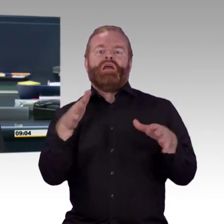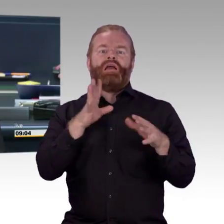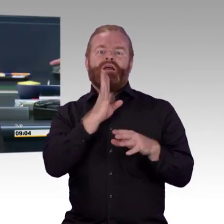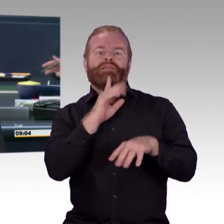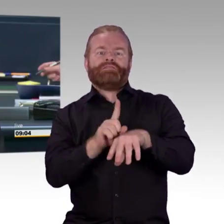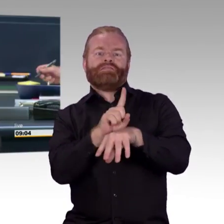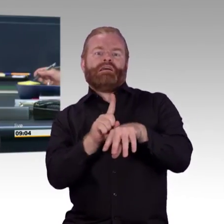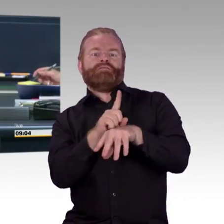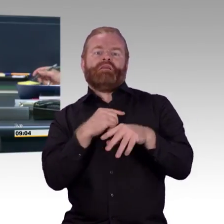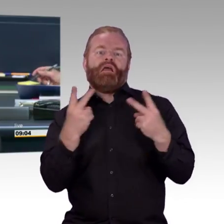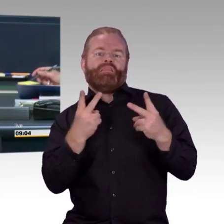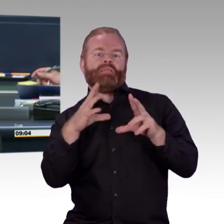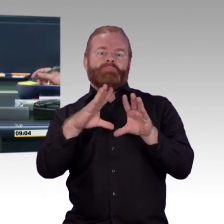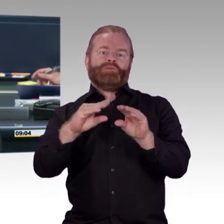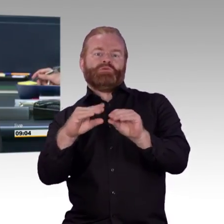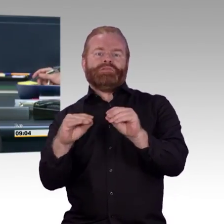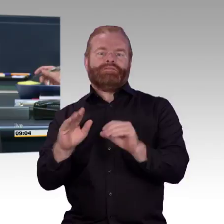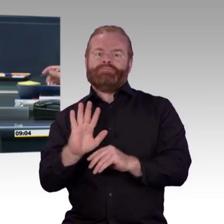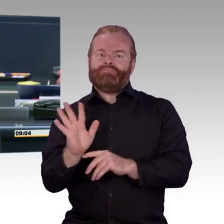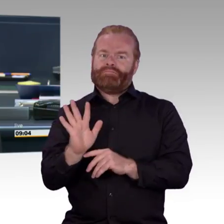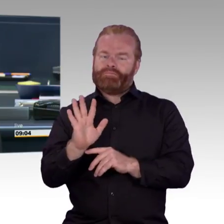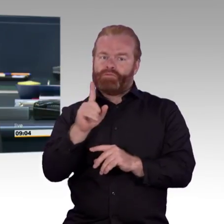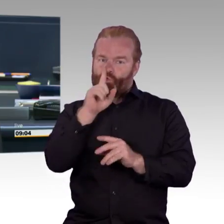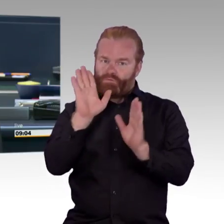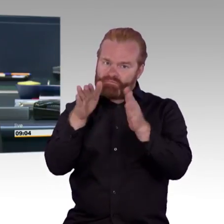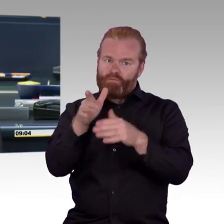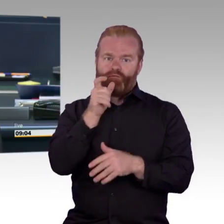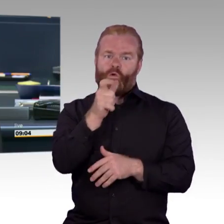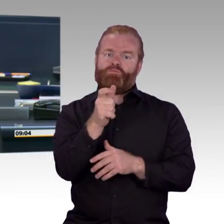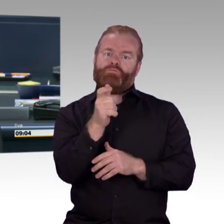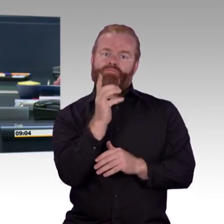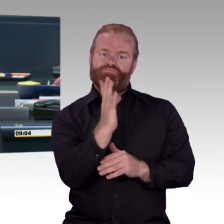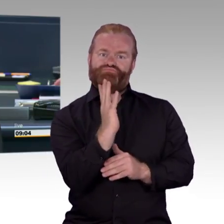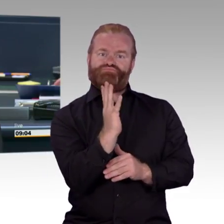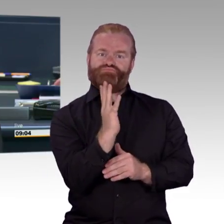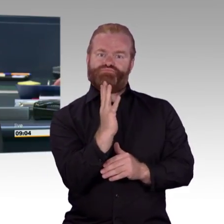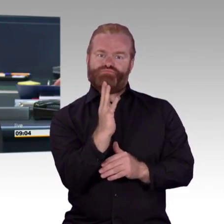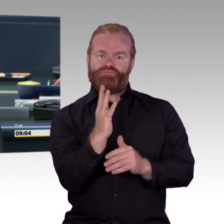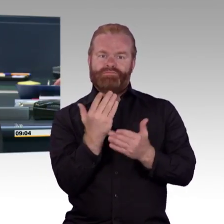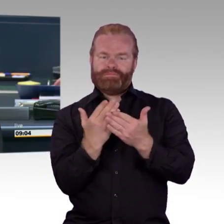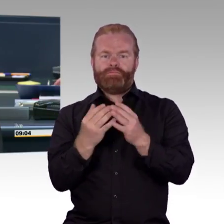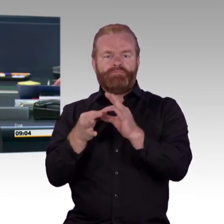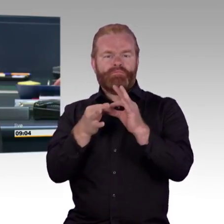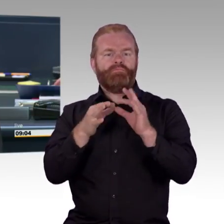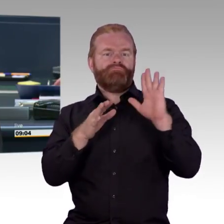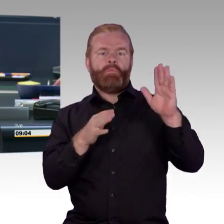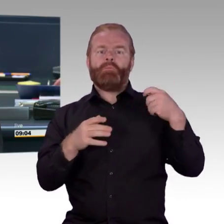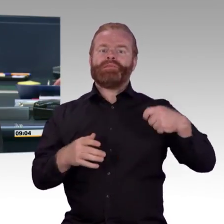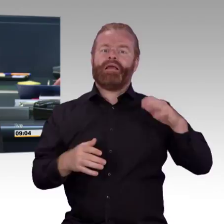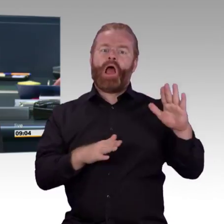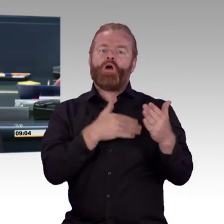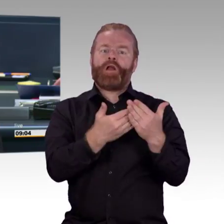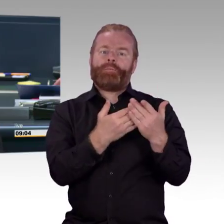nach § 7 Absatz 1 der Geschäftsordnung den Deutschen Bundestag. Präsidium oder Ältestenrat